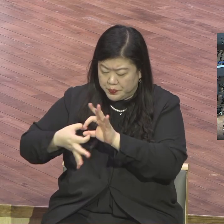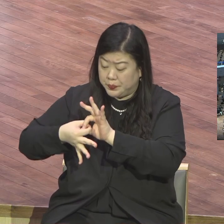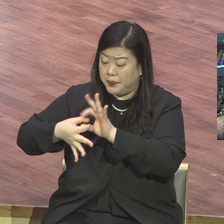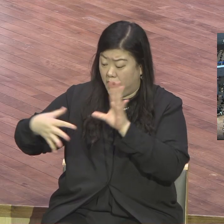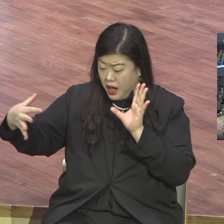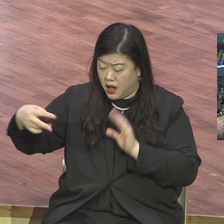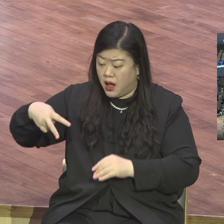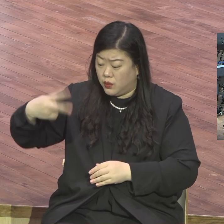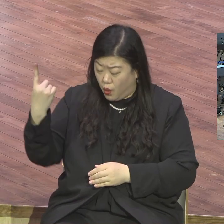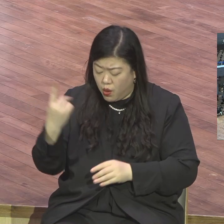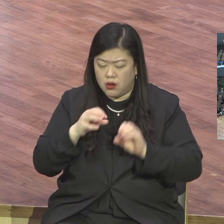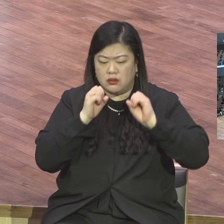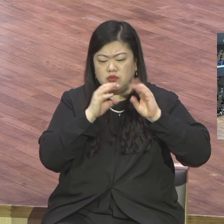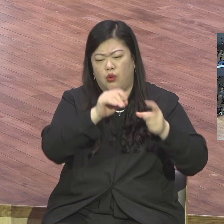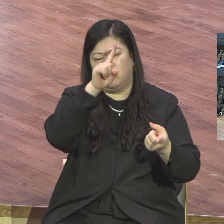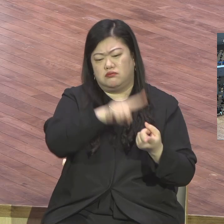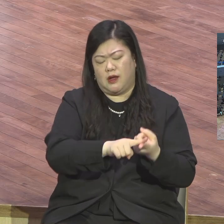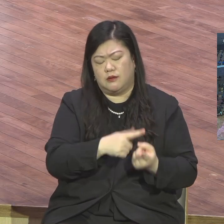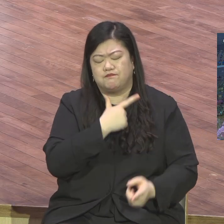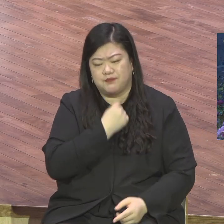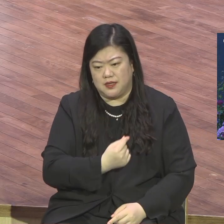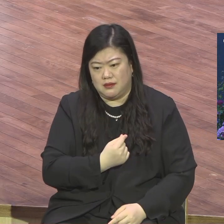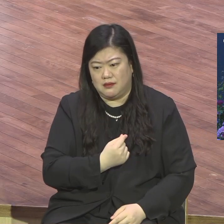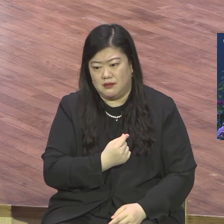원하는 바로라.